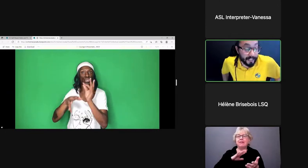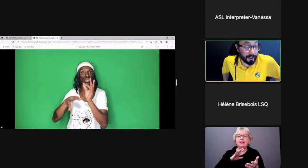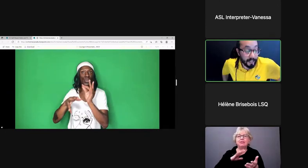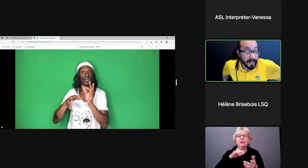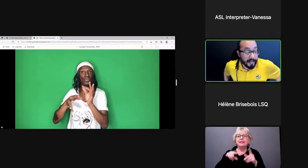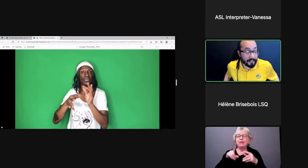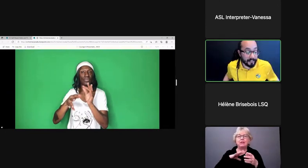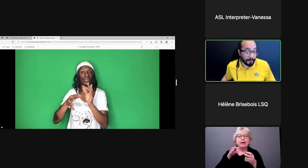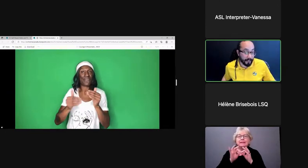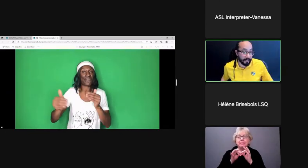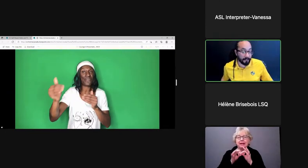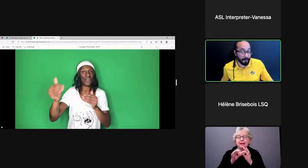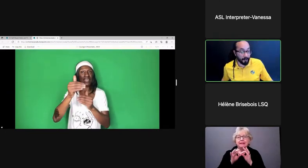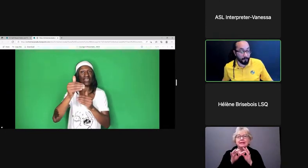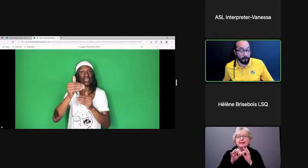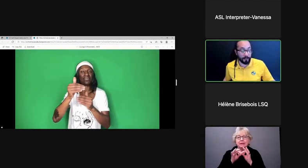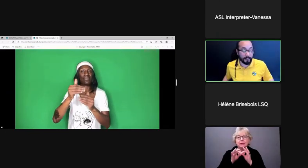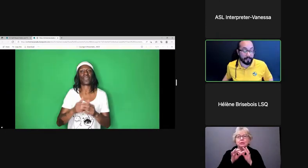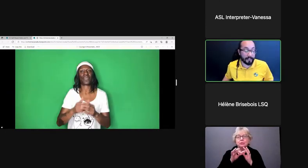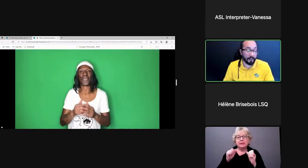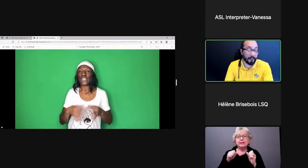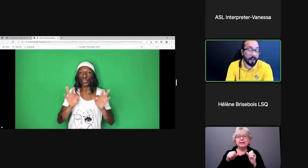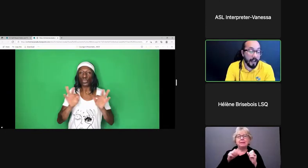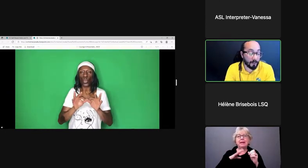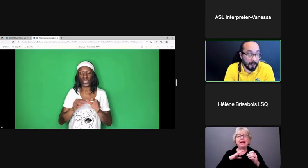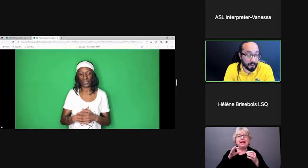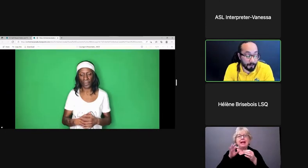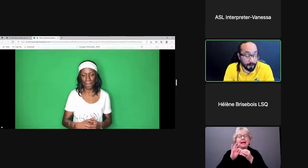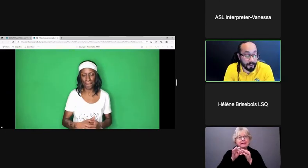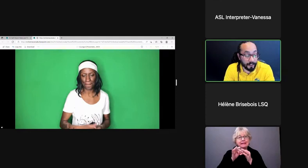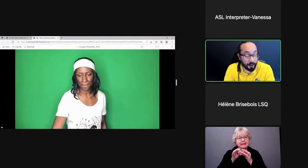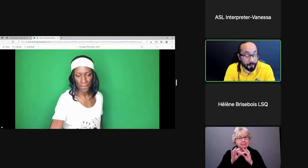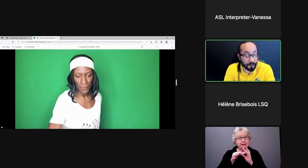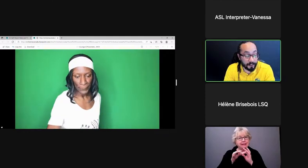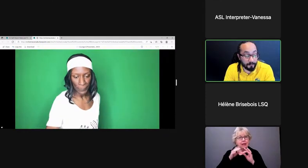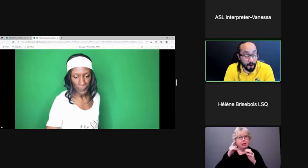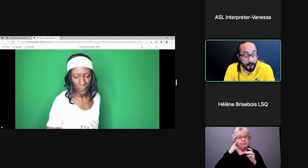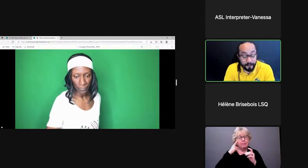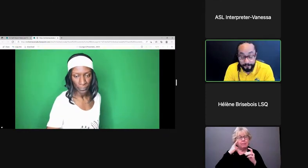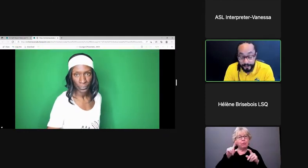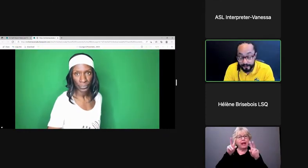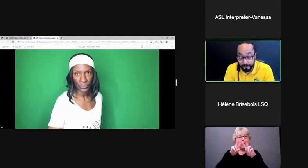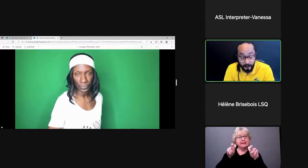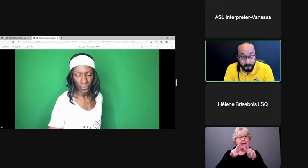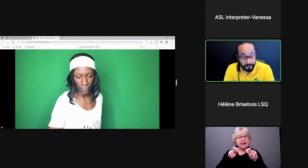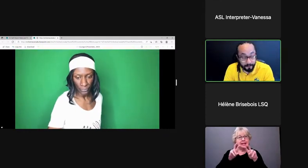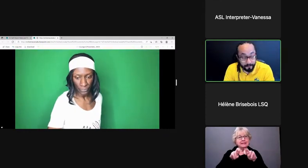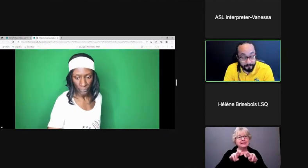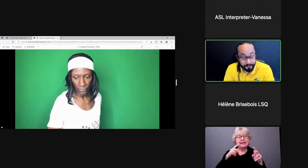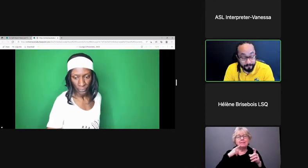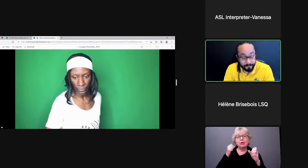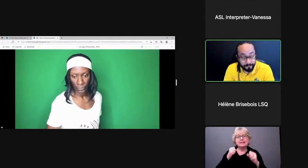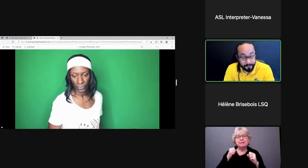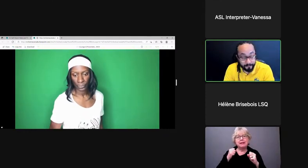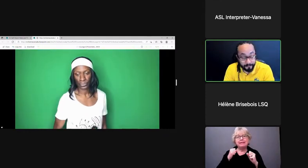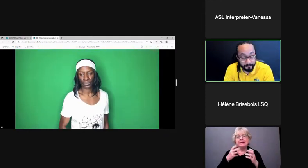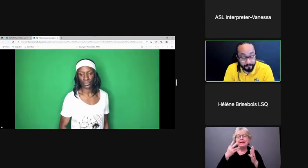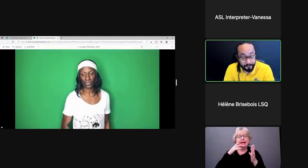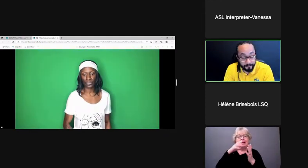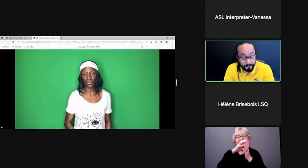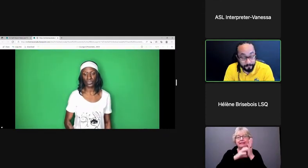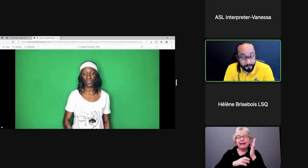c'est certainement une chose, mais des interprètes pour l'analyse des scénarios, des textes et de la situation,